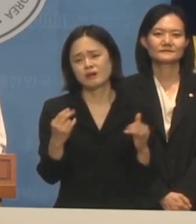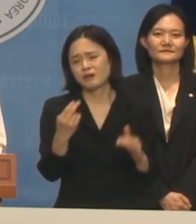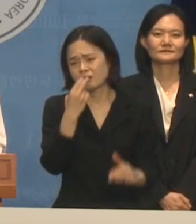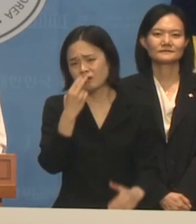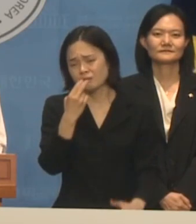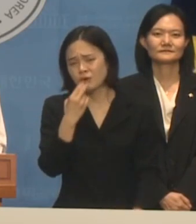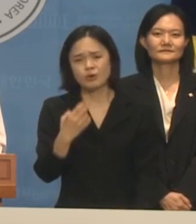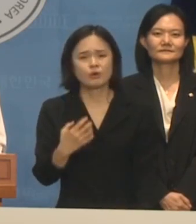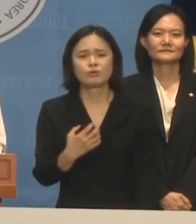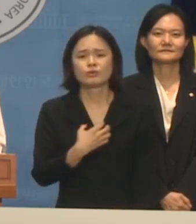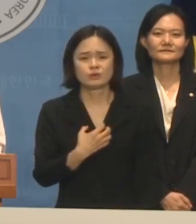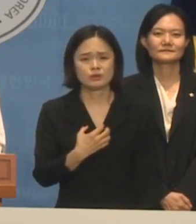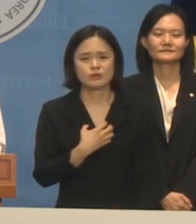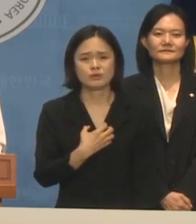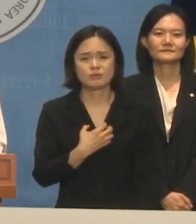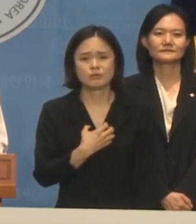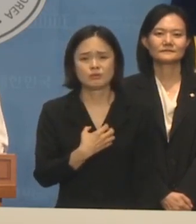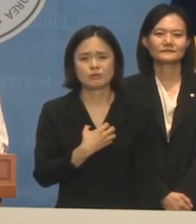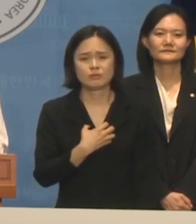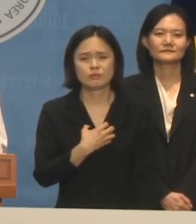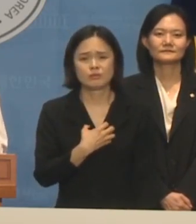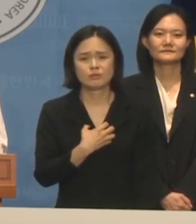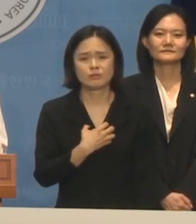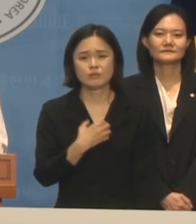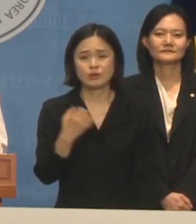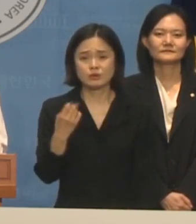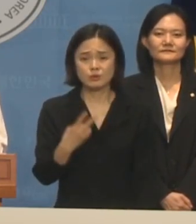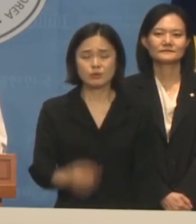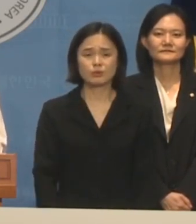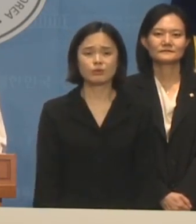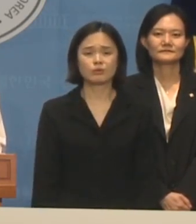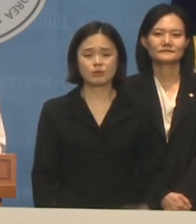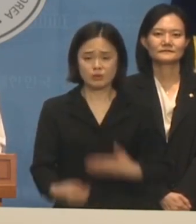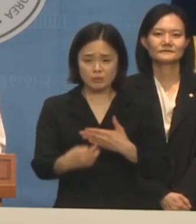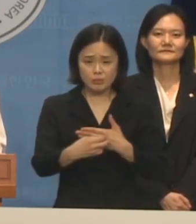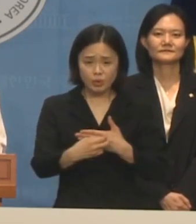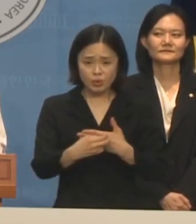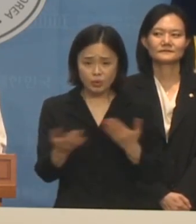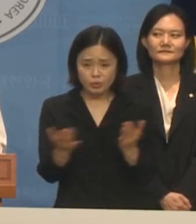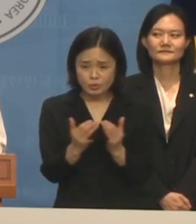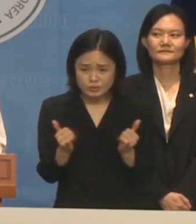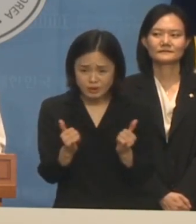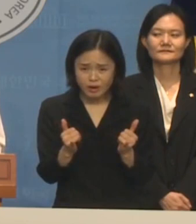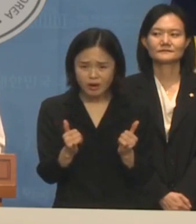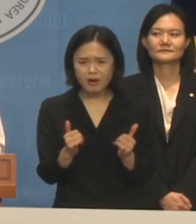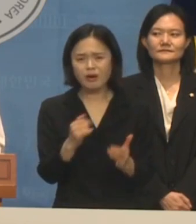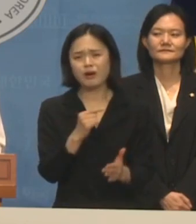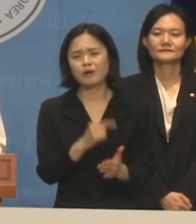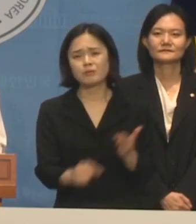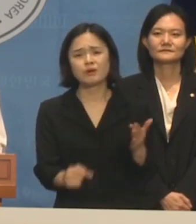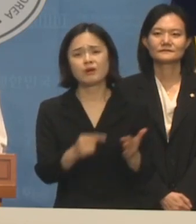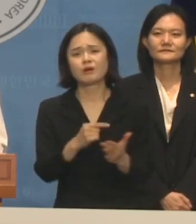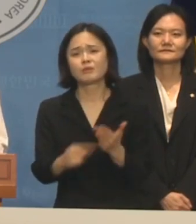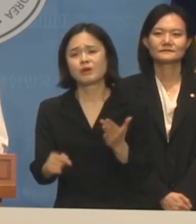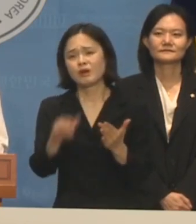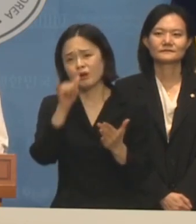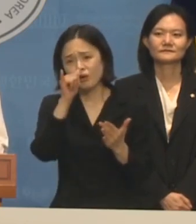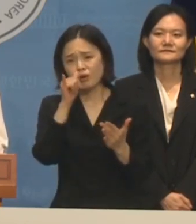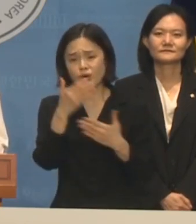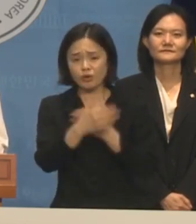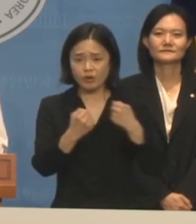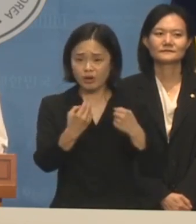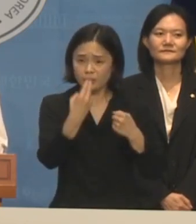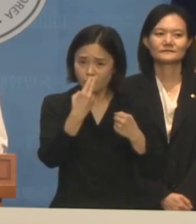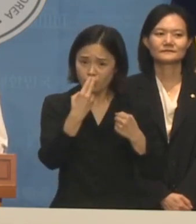있습니다. 또한 병원의 동료 노동자들도 피해를 당하고 있고 1조 원에 달하는 건보 재정도